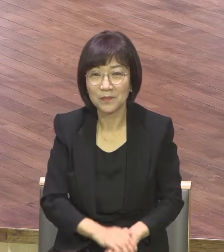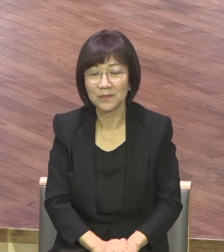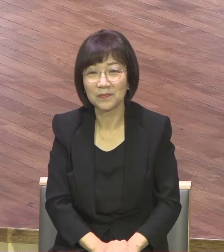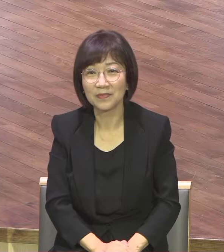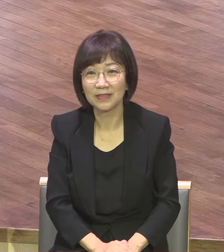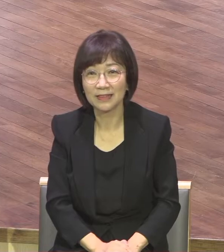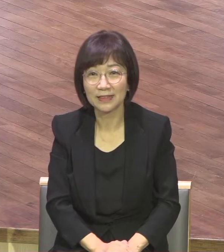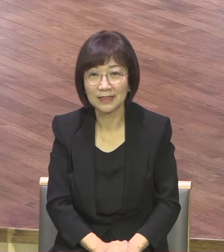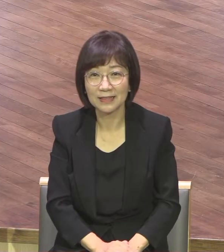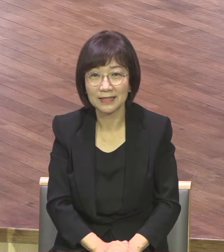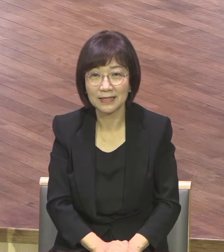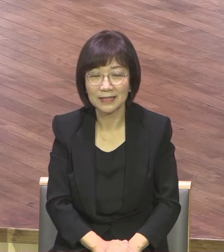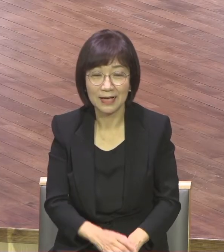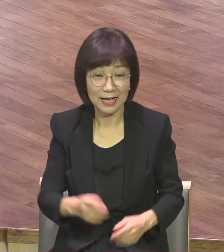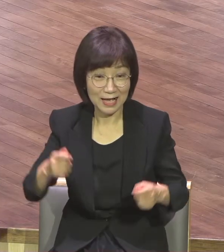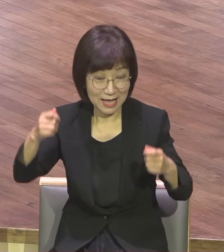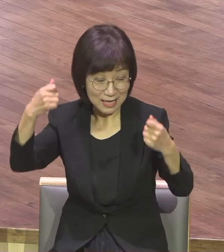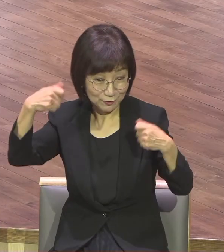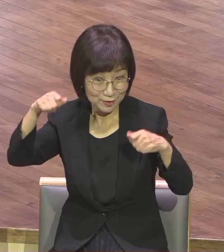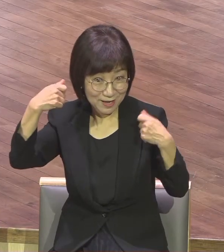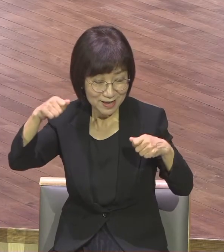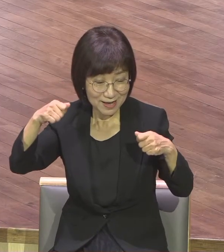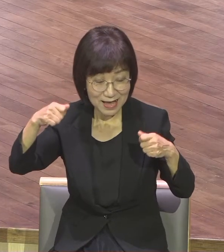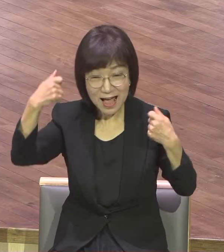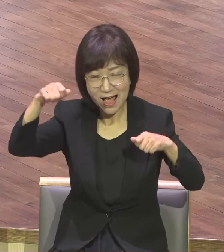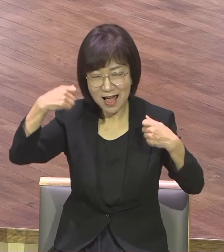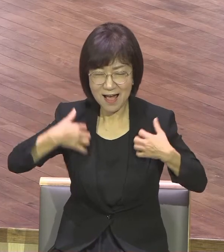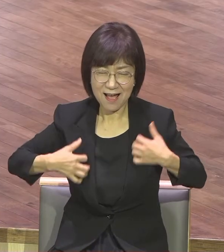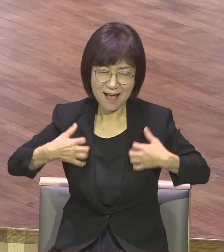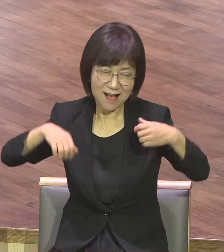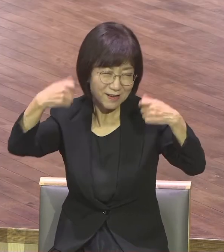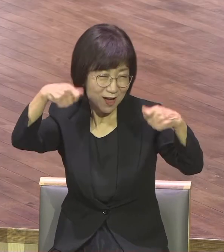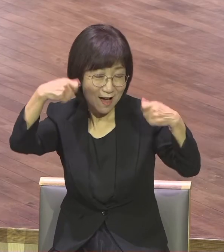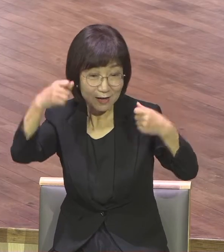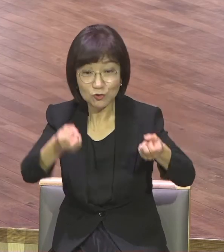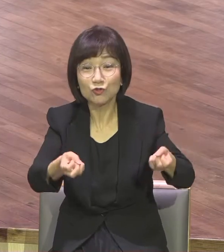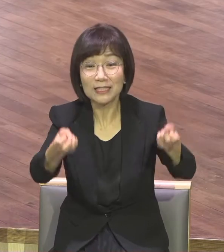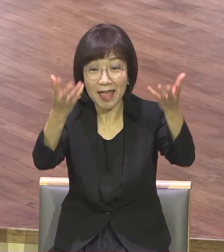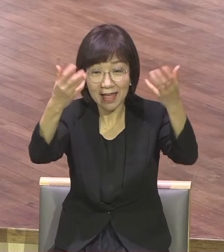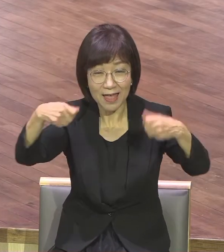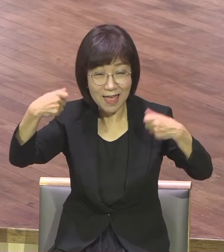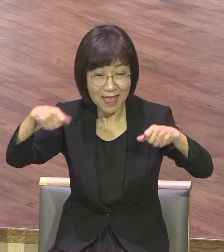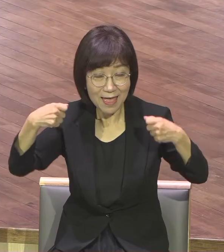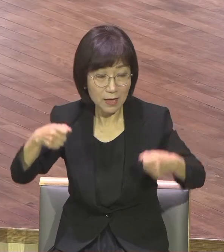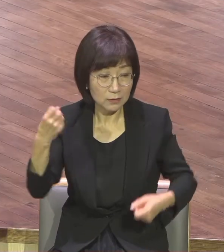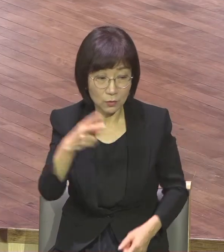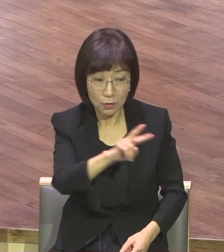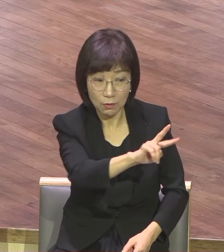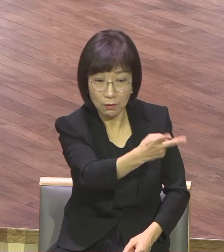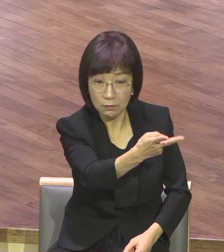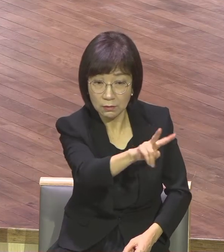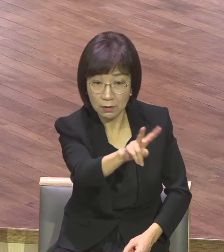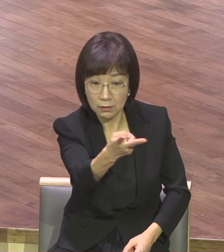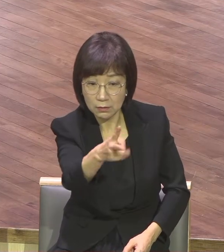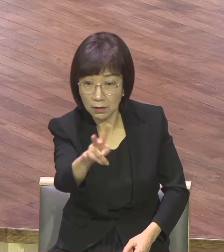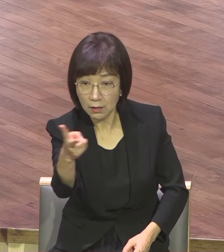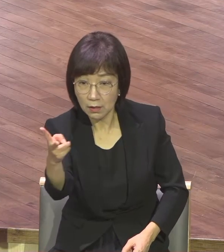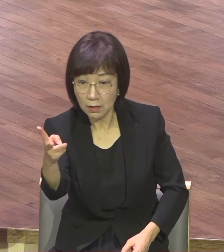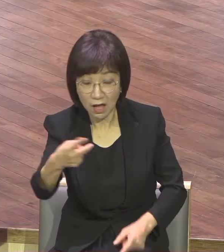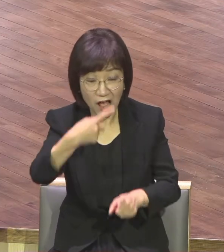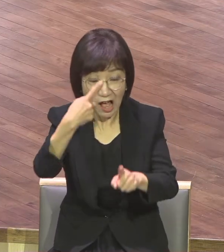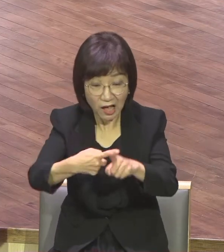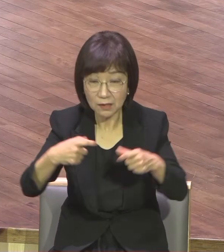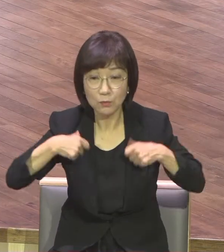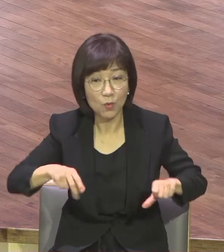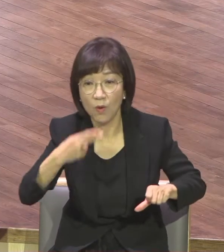무슨 뜻이냐? 춤춘다. 춤춘다. 축제지요. 순환한다. 계속한다.